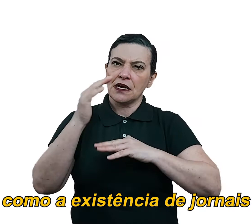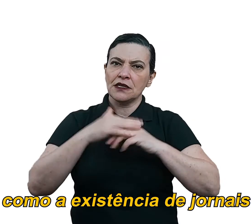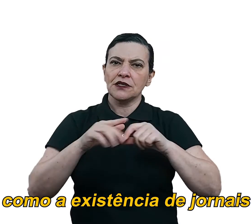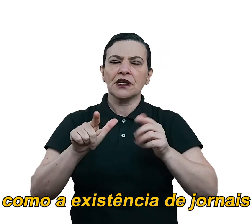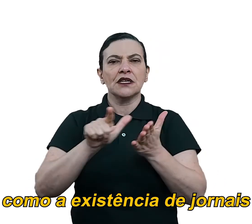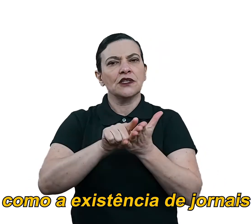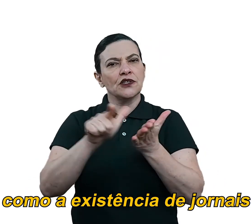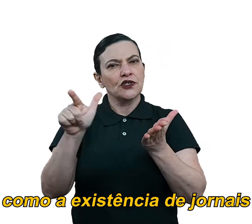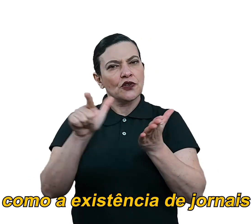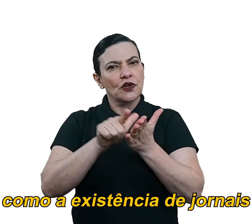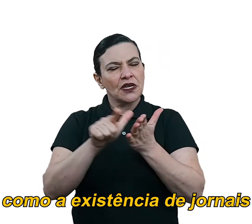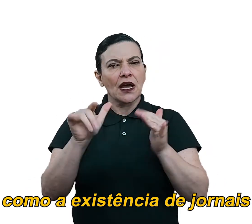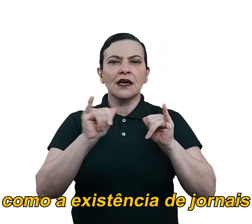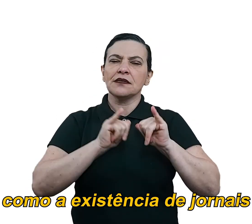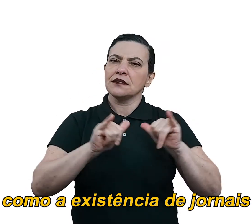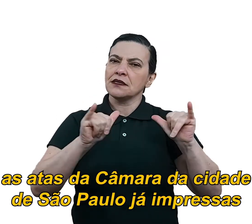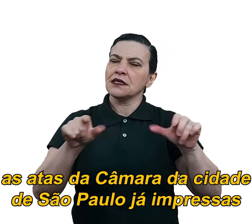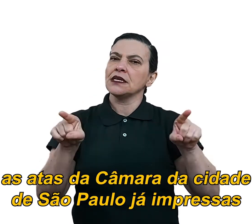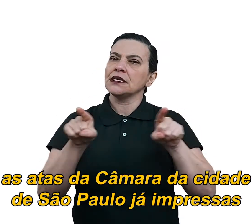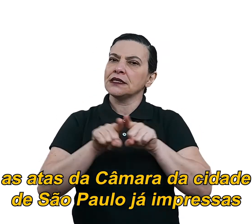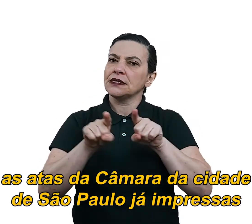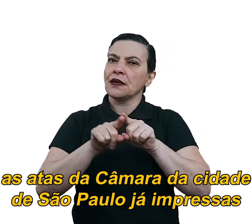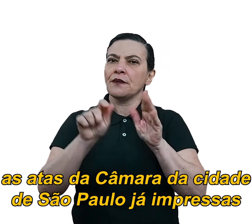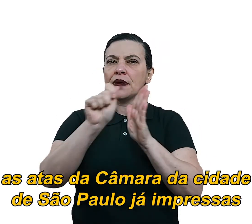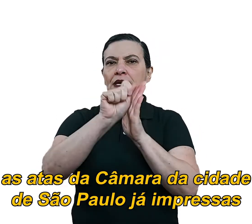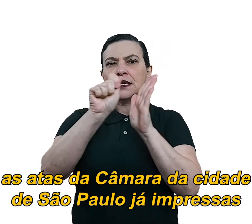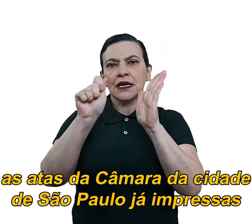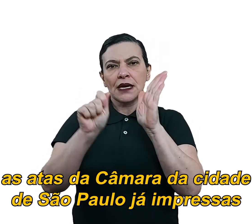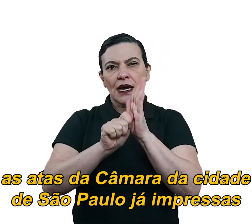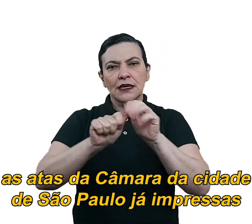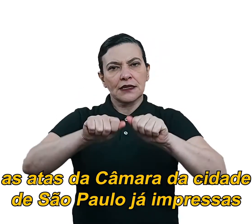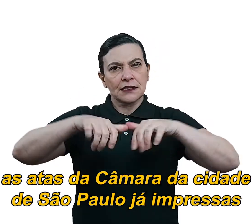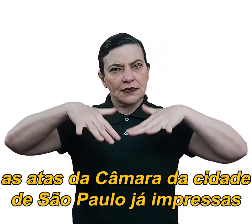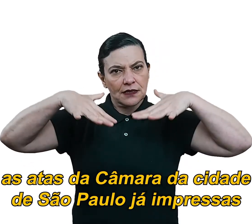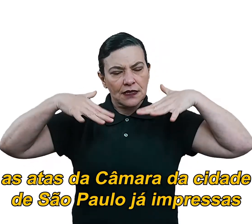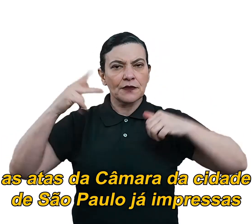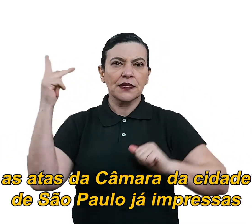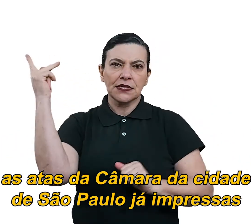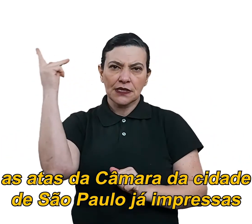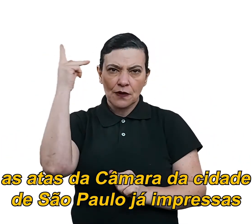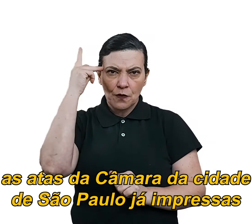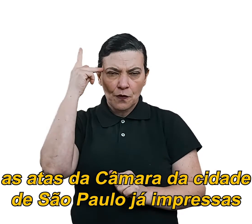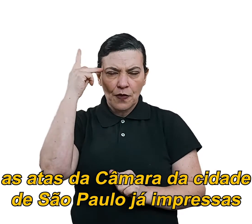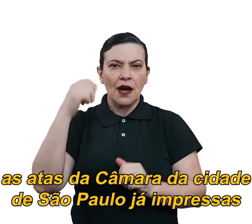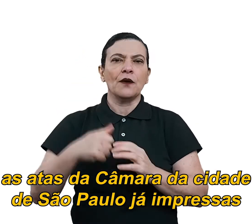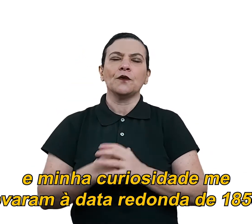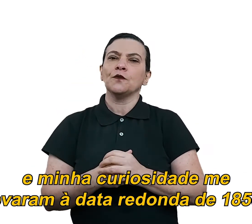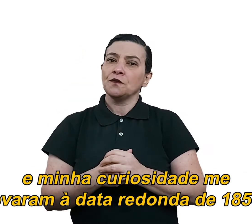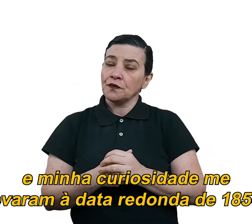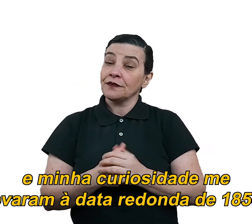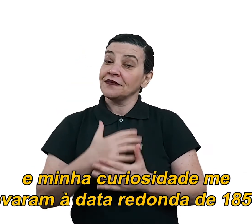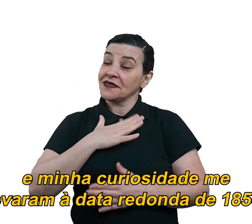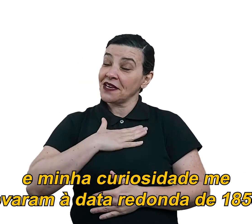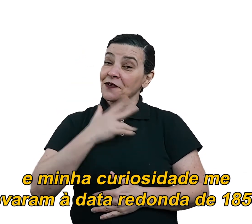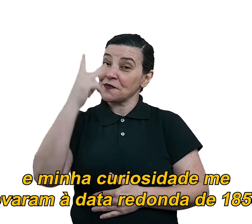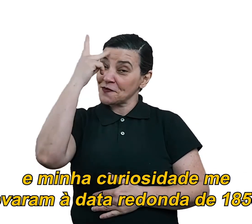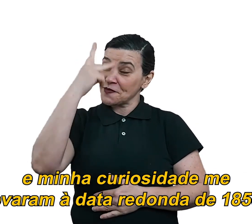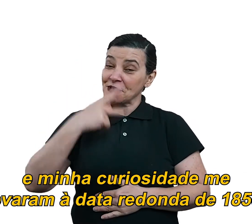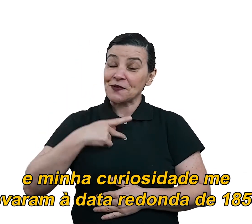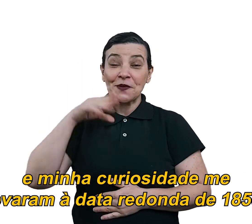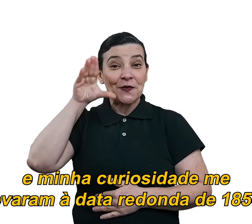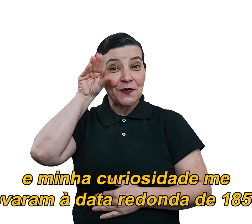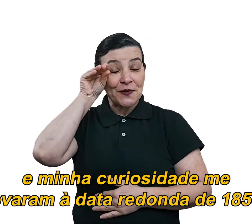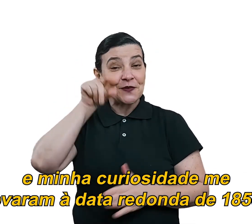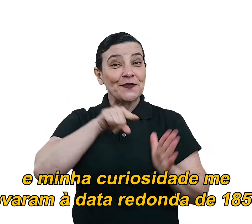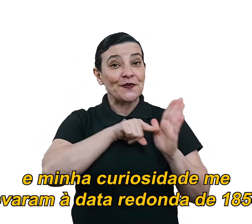existência de jornais de serem lidos, as atas da Câmara da cidade de São Paulo, já impressas, e minha